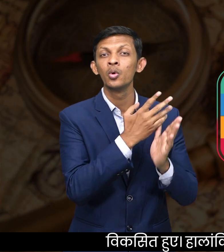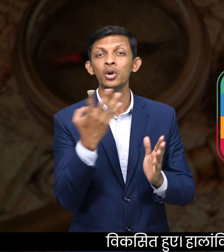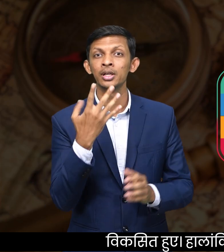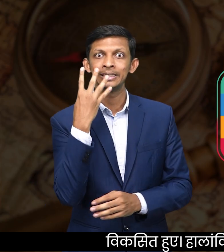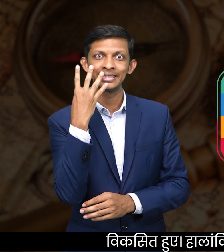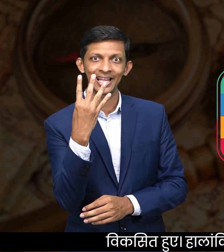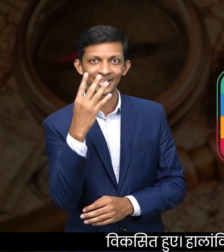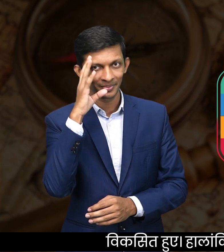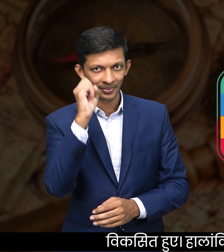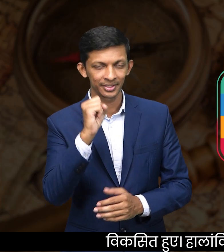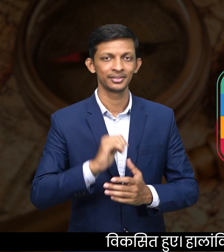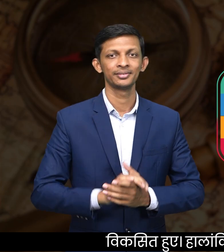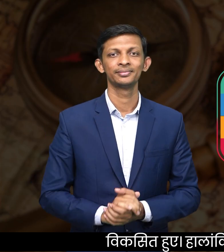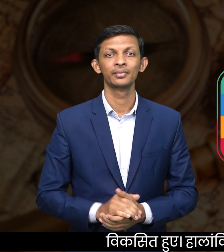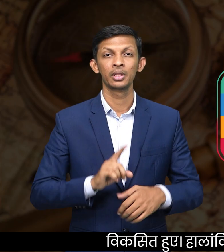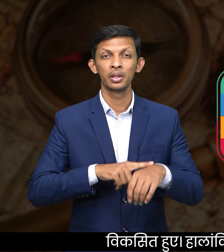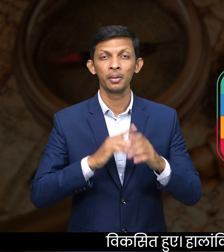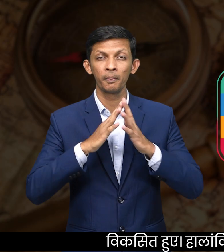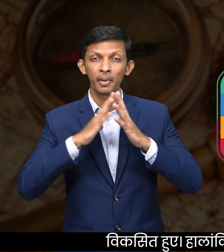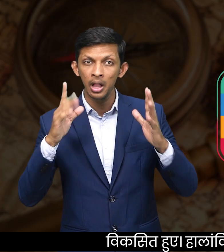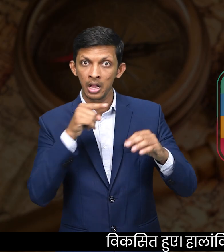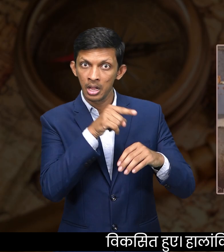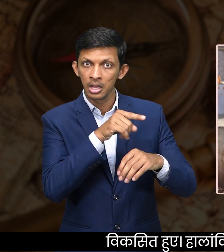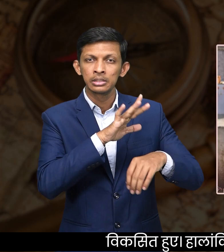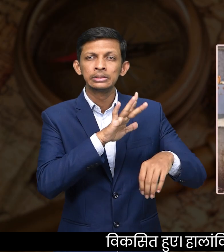बुद्ध, महावीर, रामानुज, बसवा, कबीर